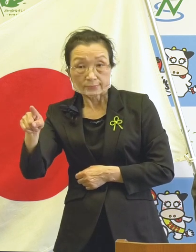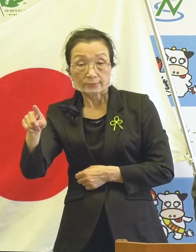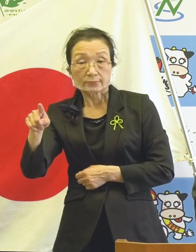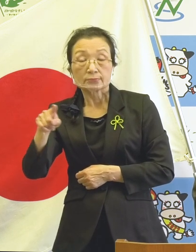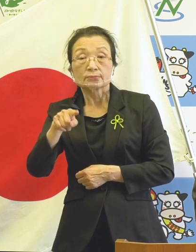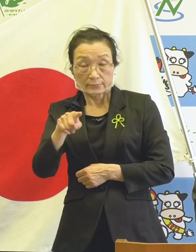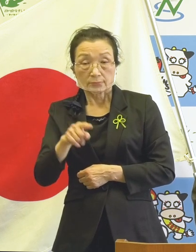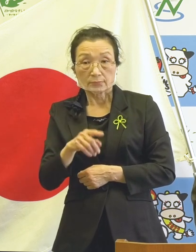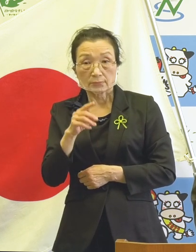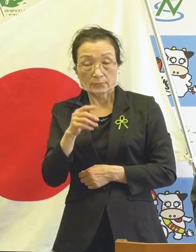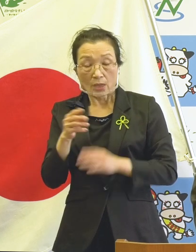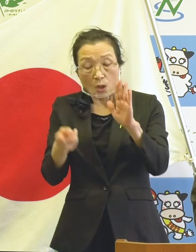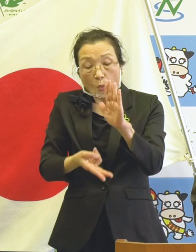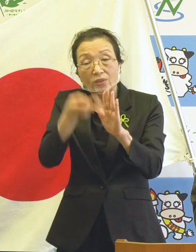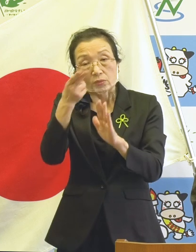また